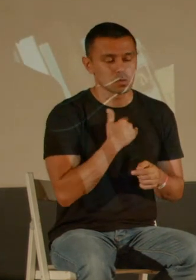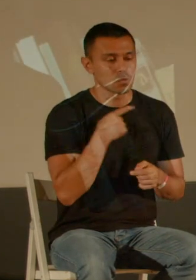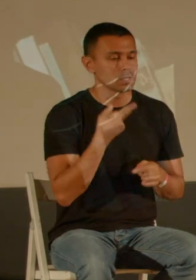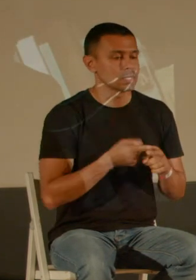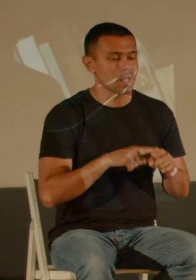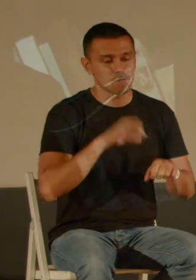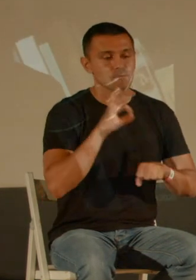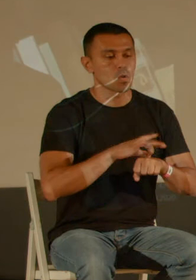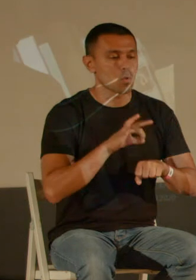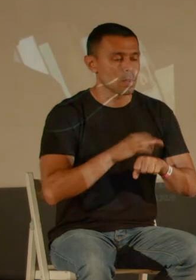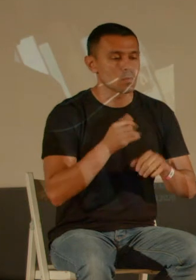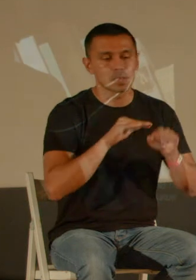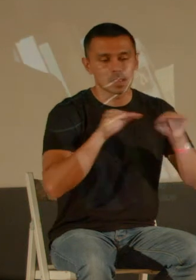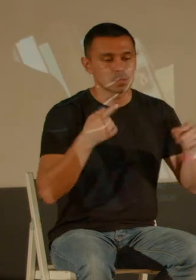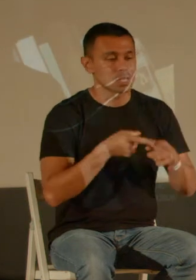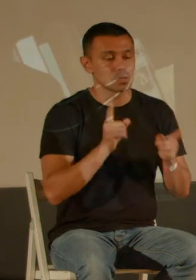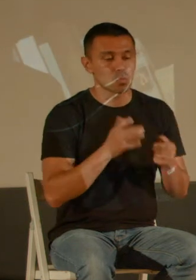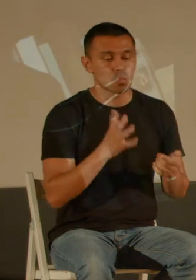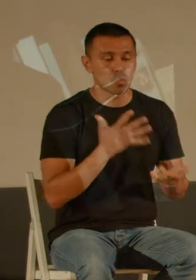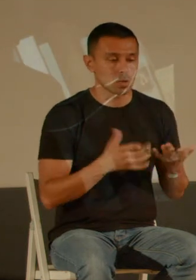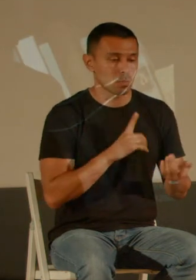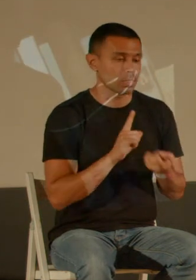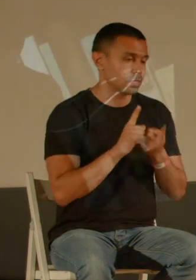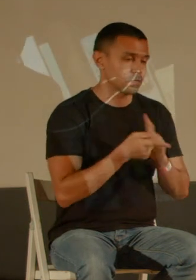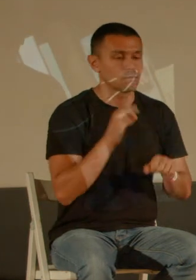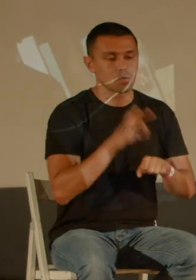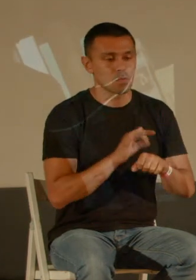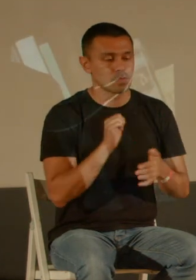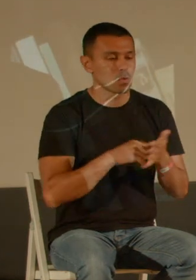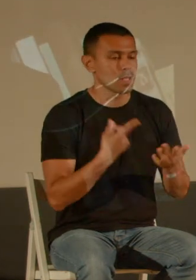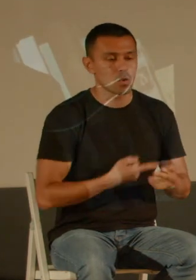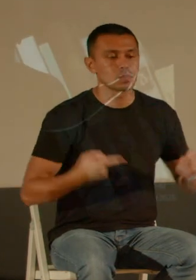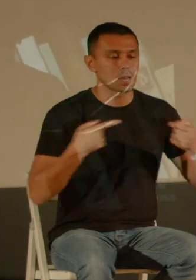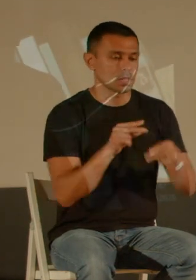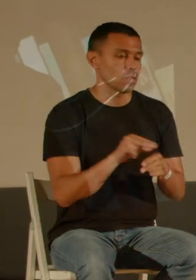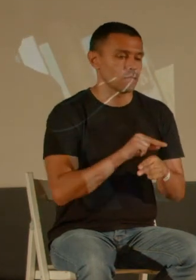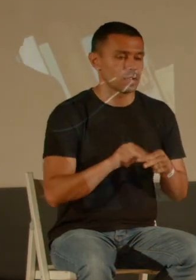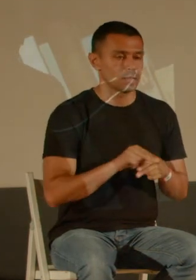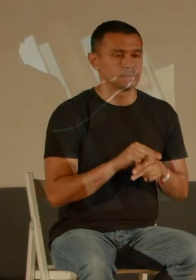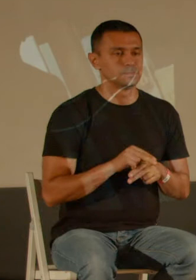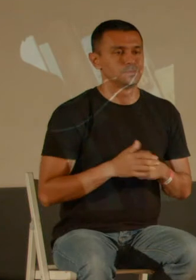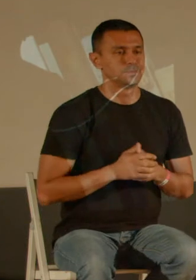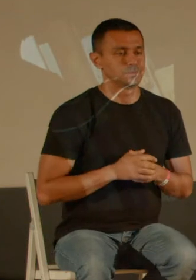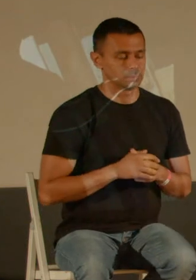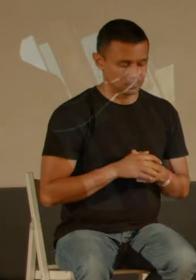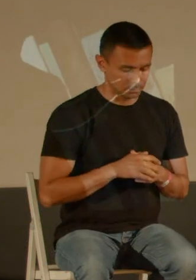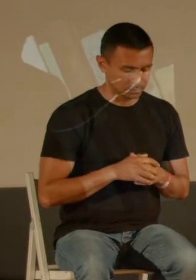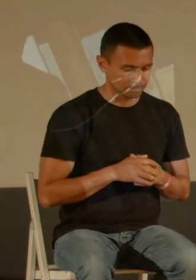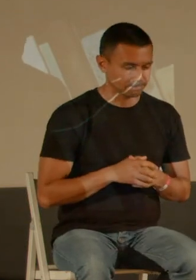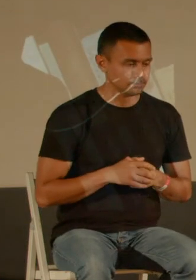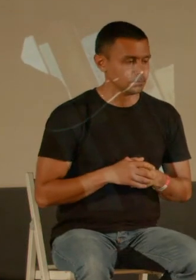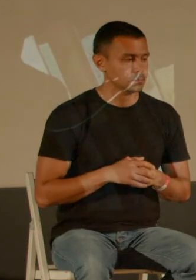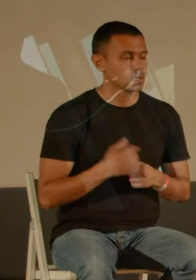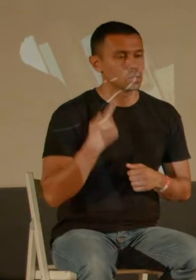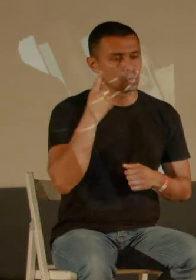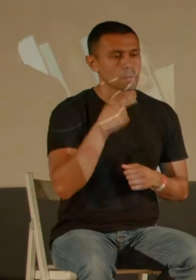що це хвороба. На якомусь етапі це дійсно може стати хворобою, для якої є конкретне лікування. Ну, так.